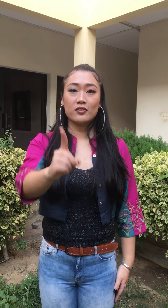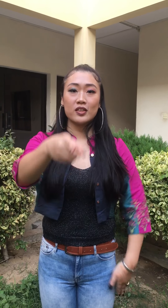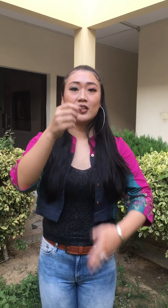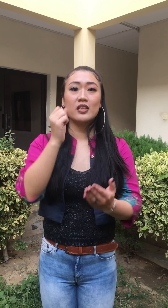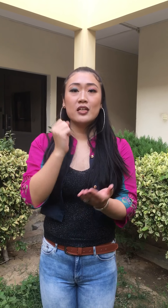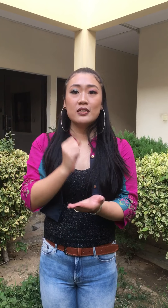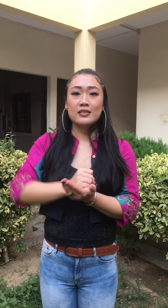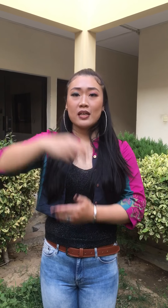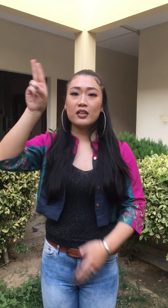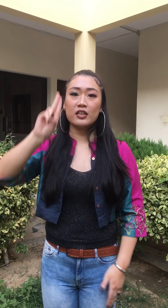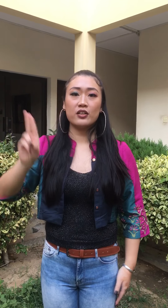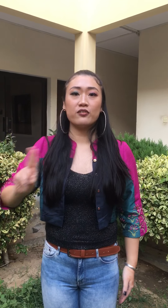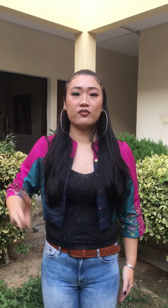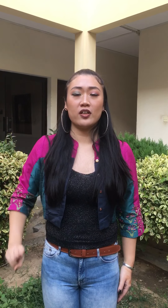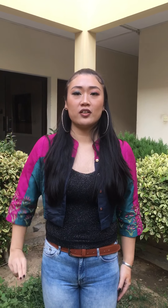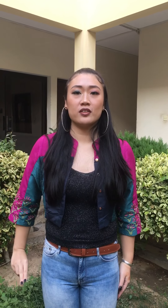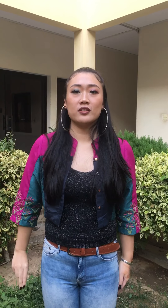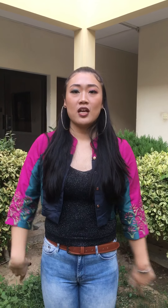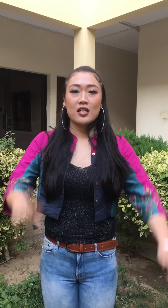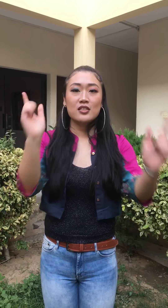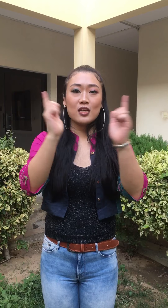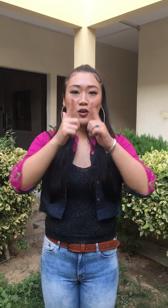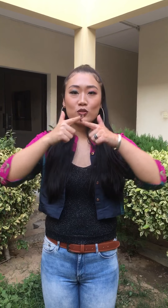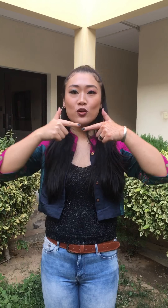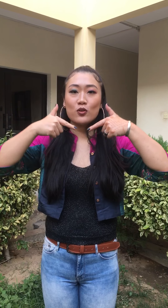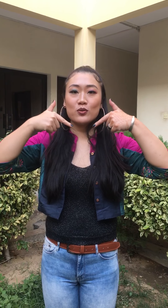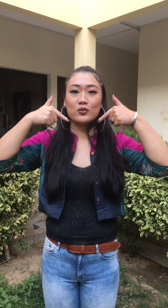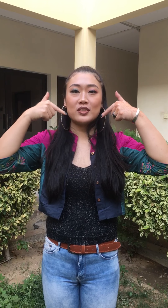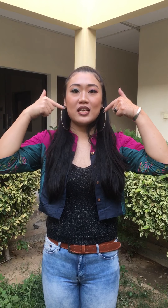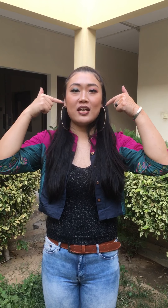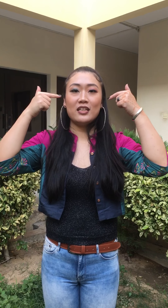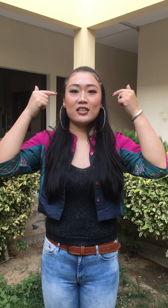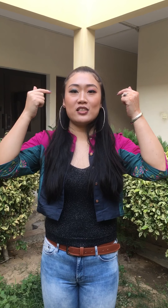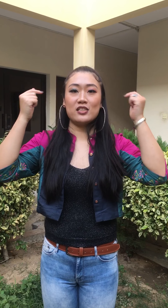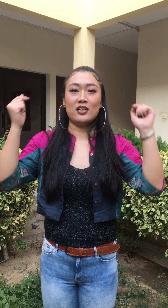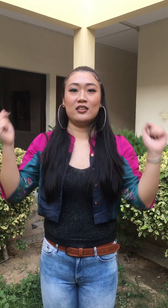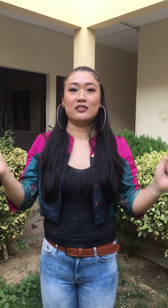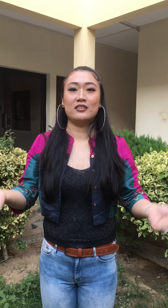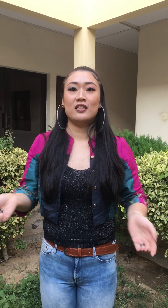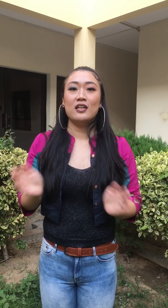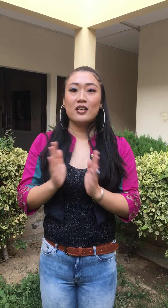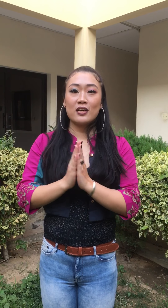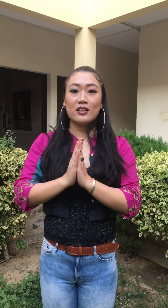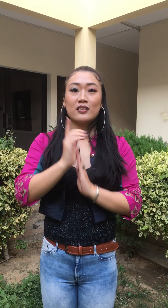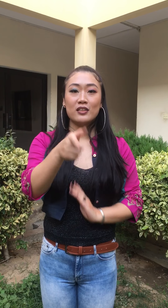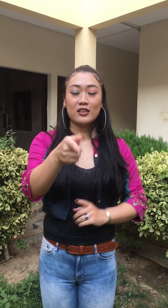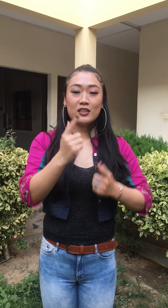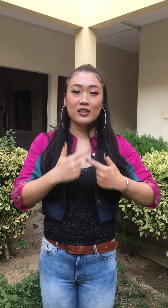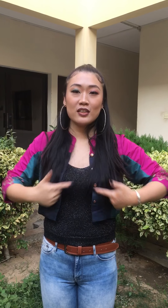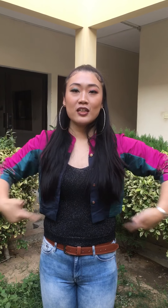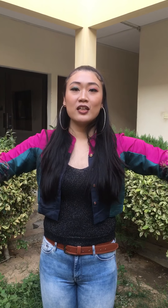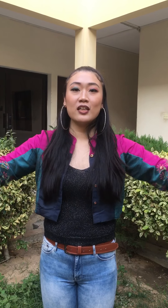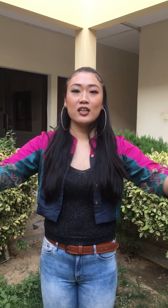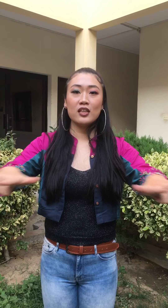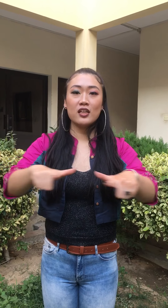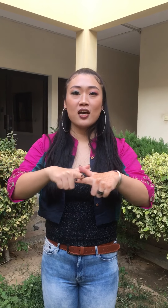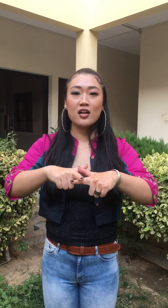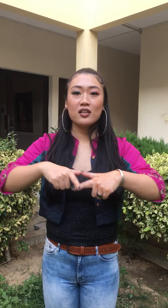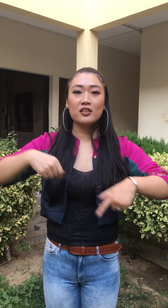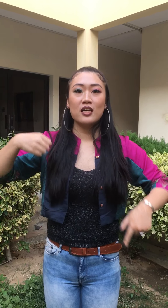你在何方，笑容在脸上和你一样，